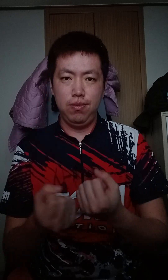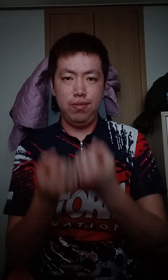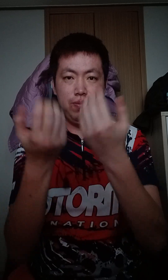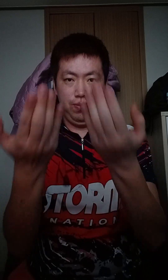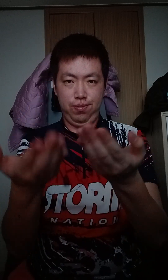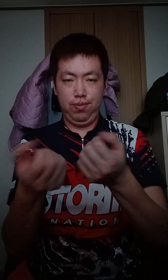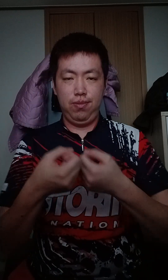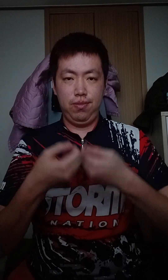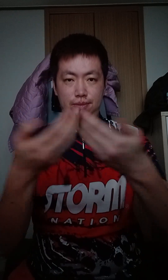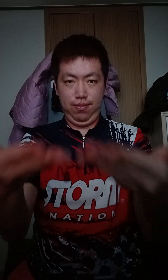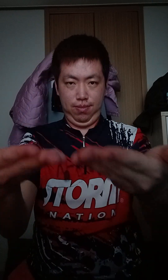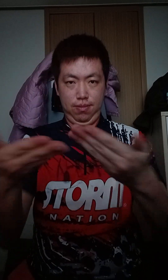보도입니다.